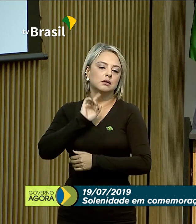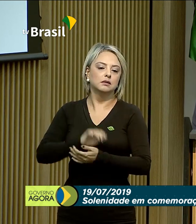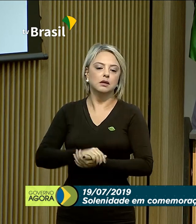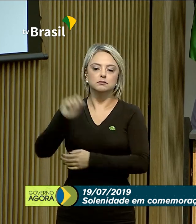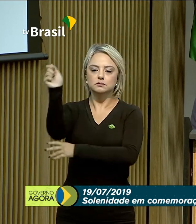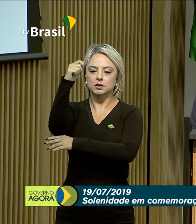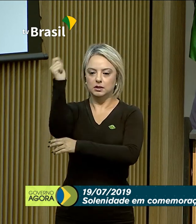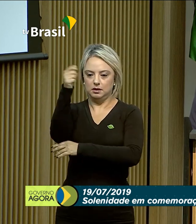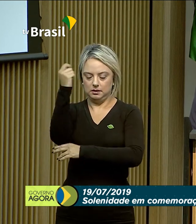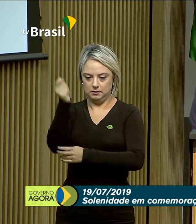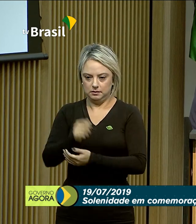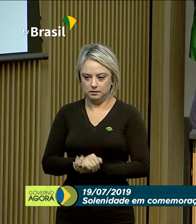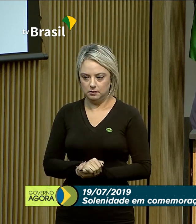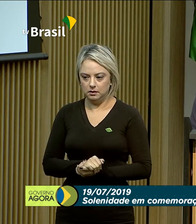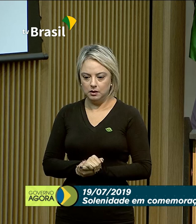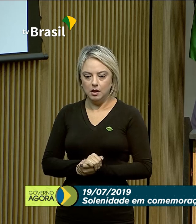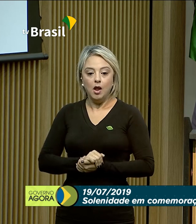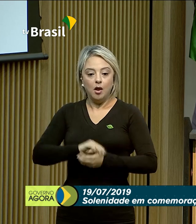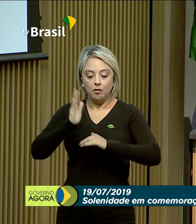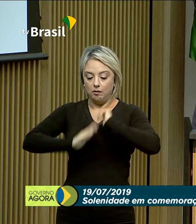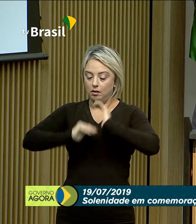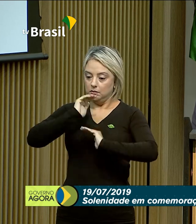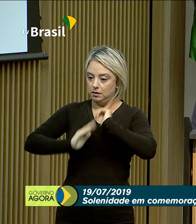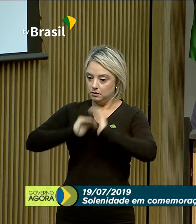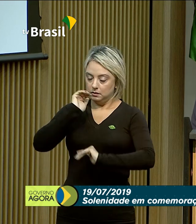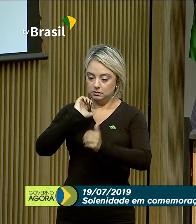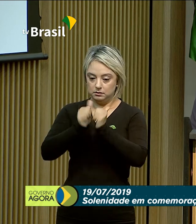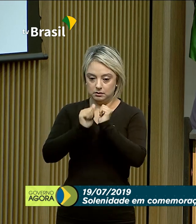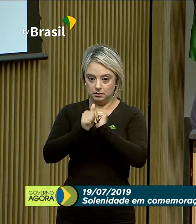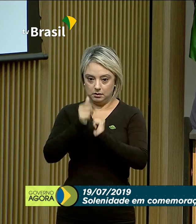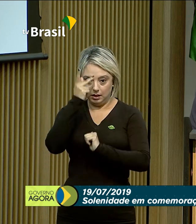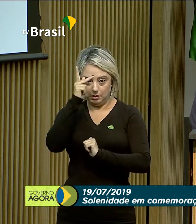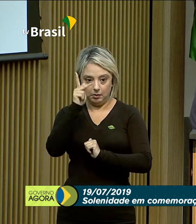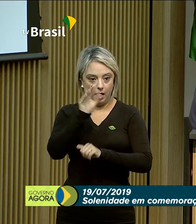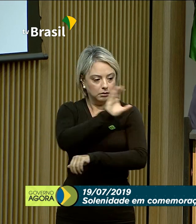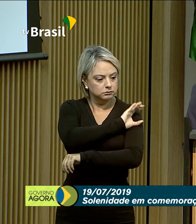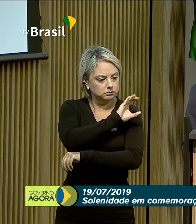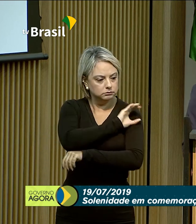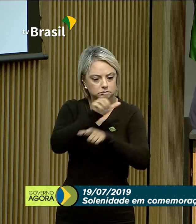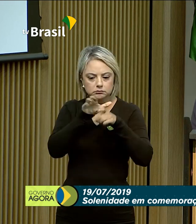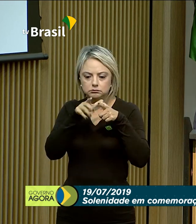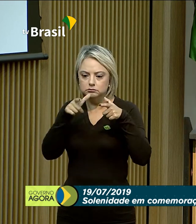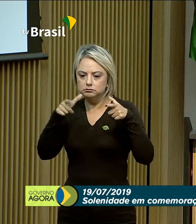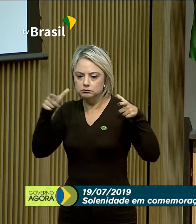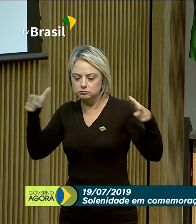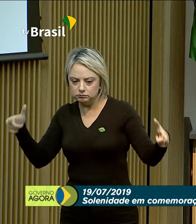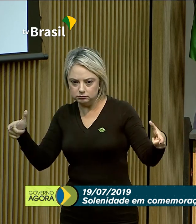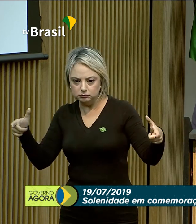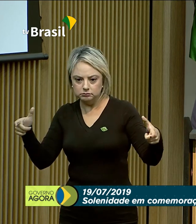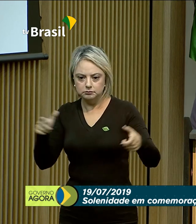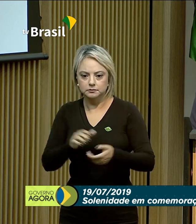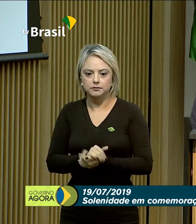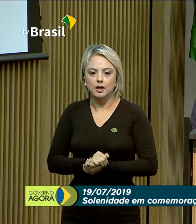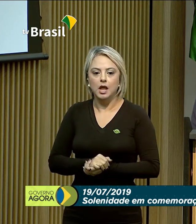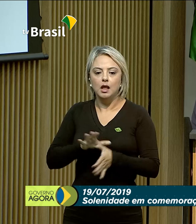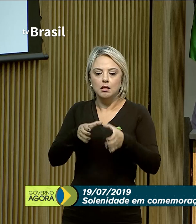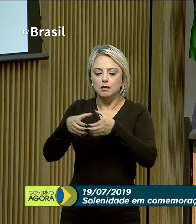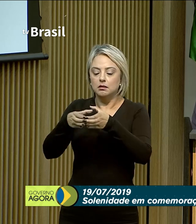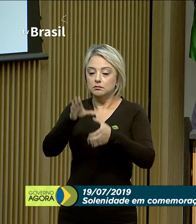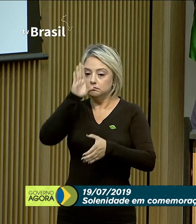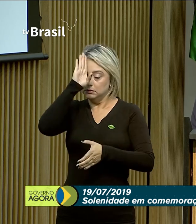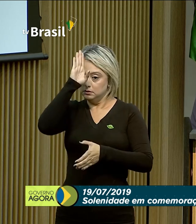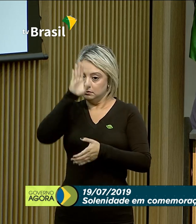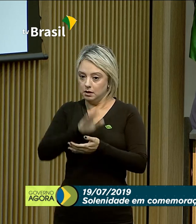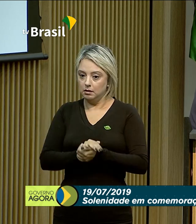Alegre. Com a profissionalização do futebol, e para coordenar a expansão das ligas que estavam criadas e da seleção